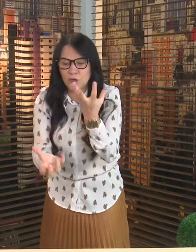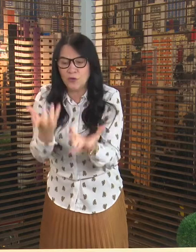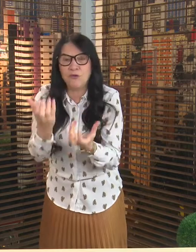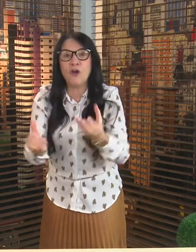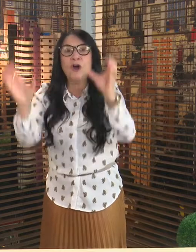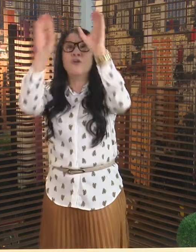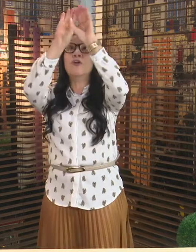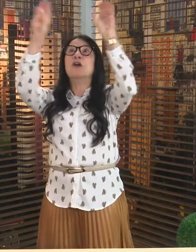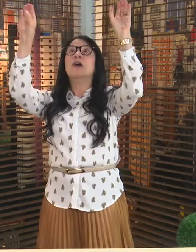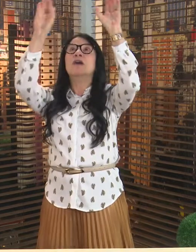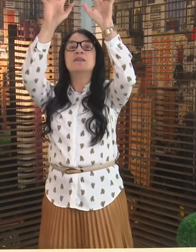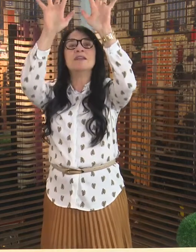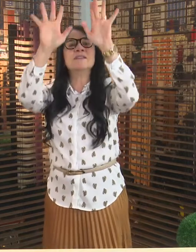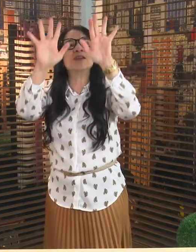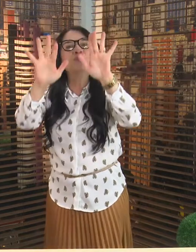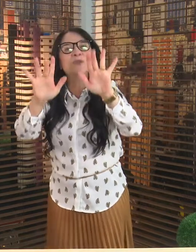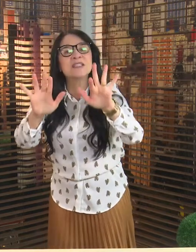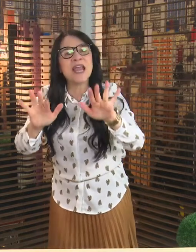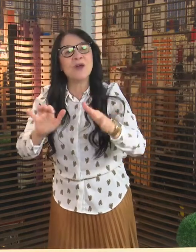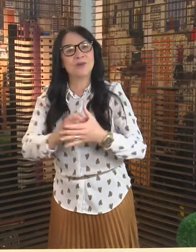o fogo desceu do céu.